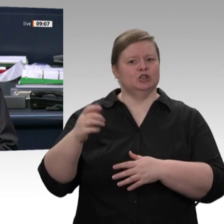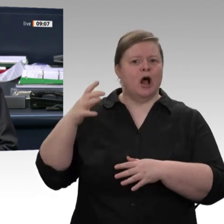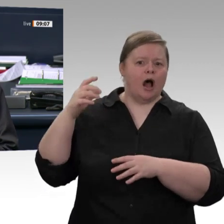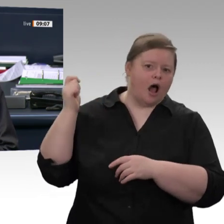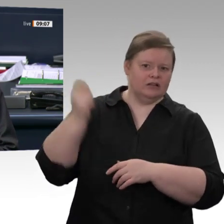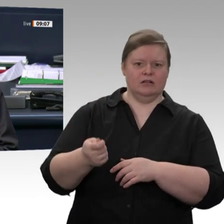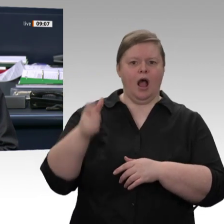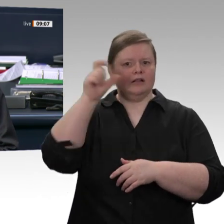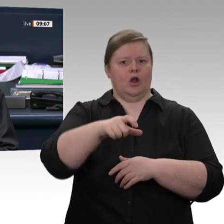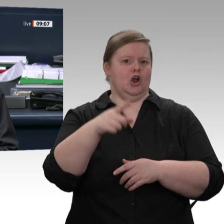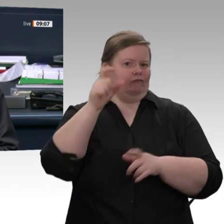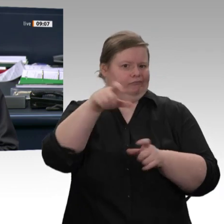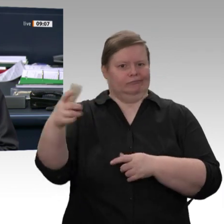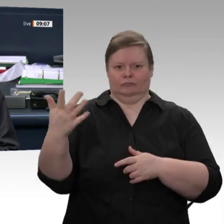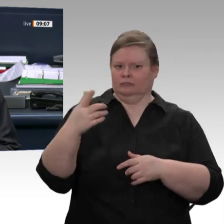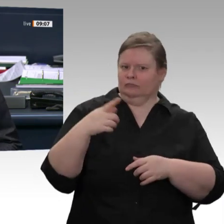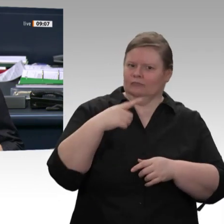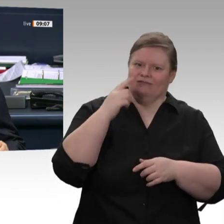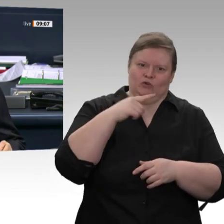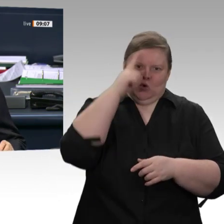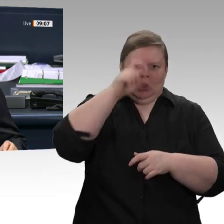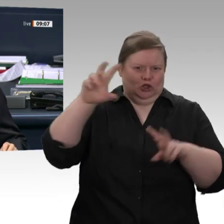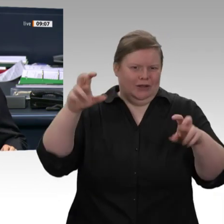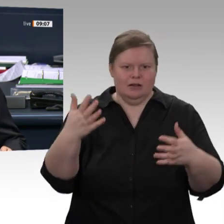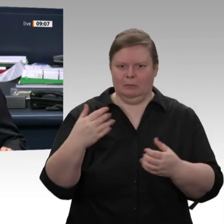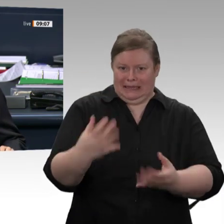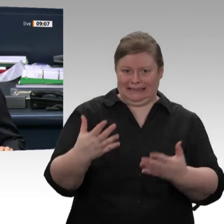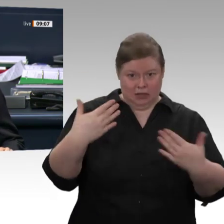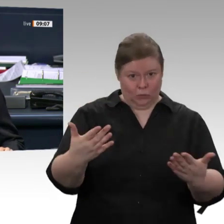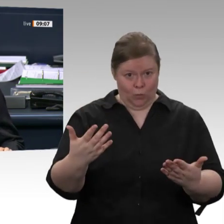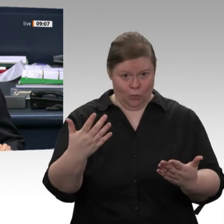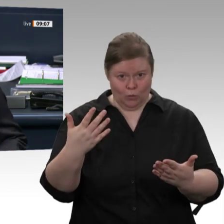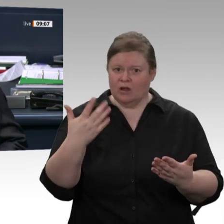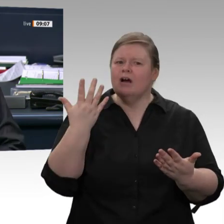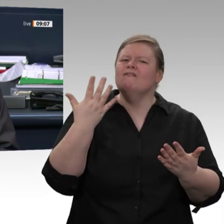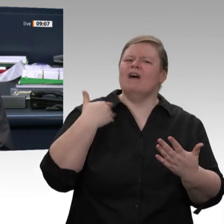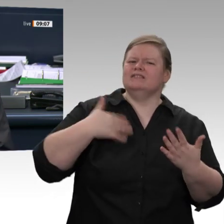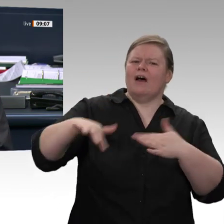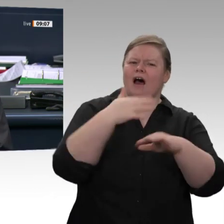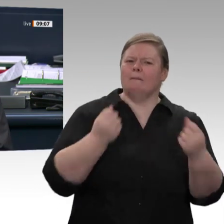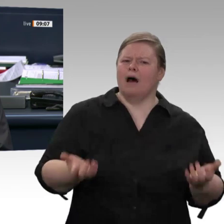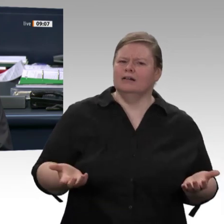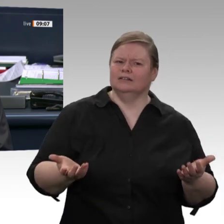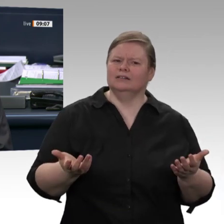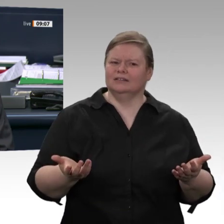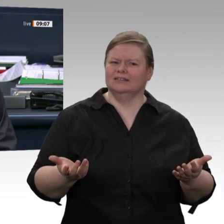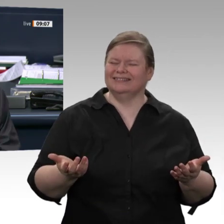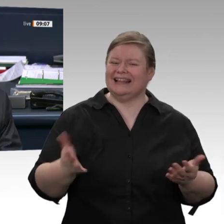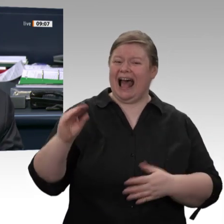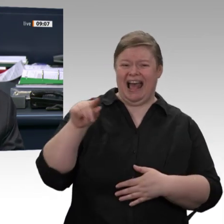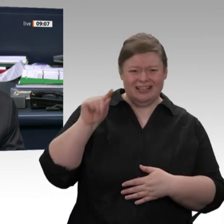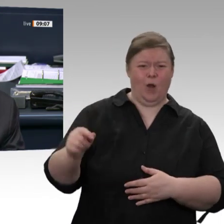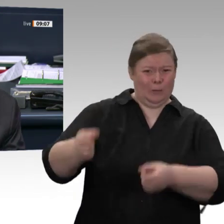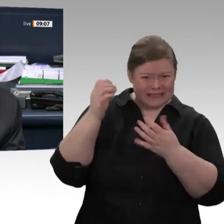erträgt, zumal unter den Bedingungen einer Welt im rasanten Wandel, bei der wir